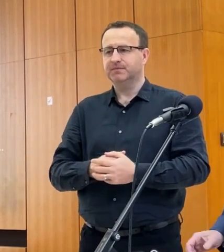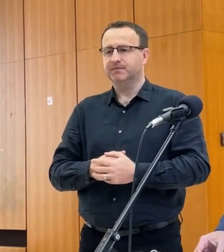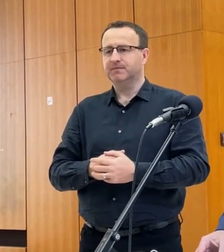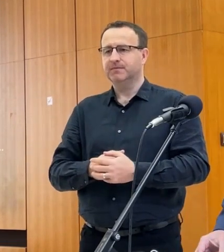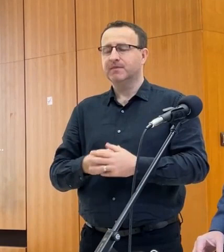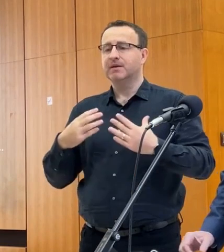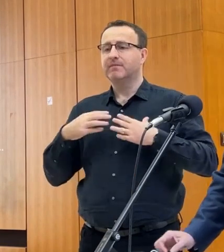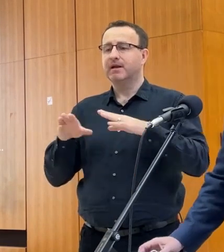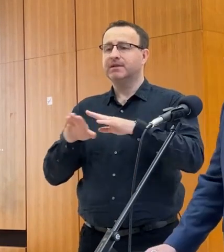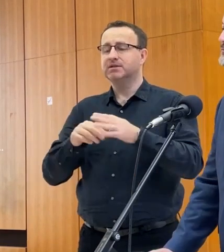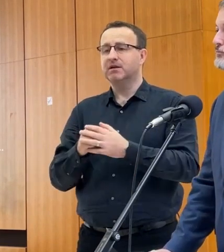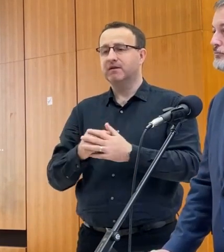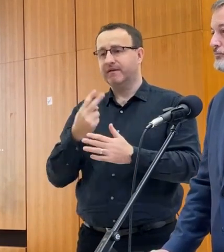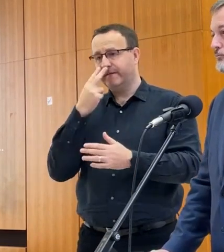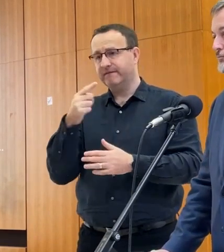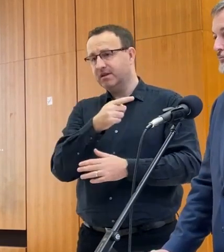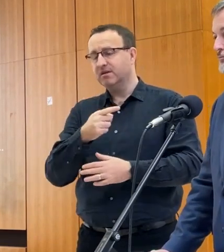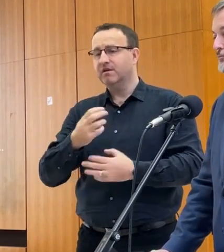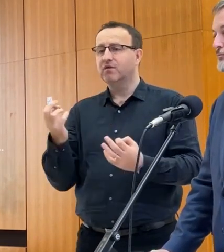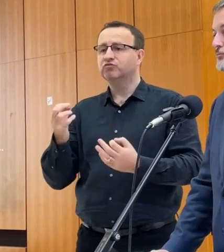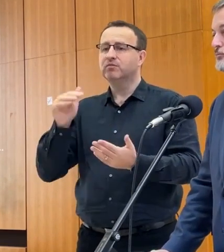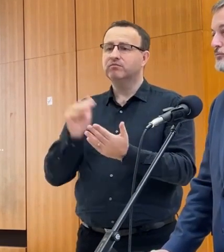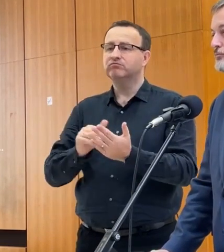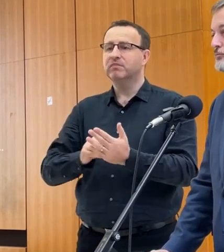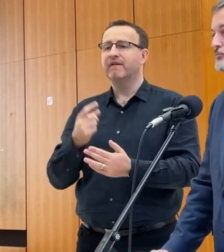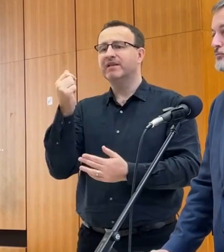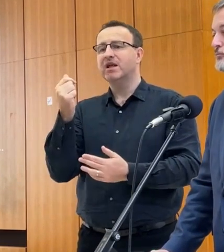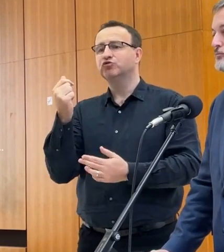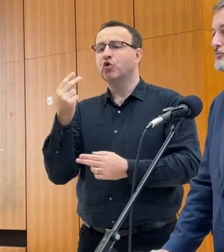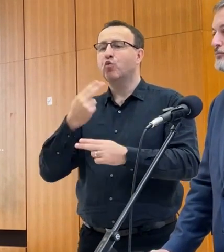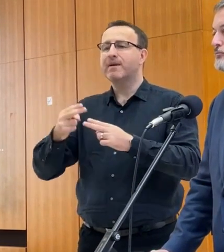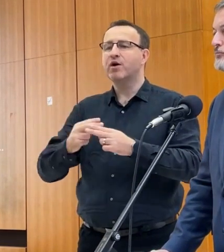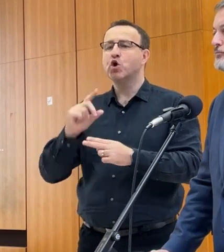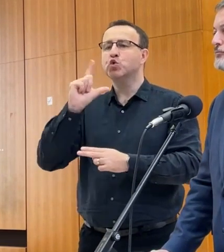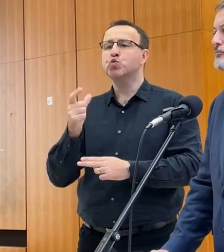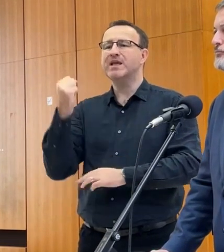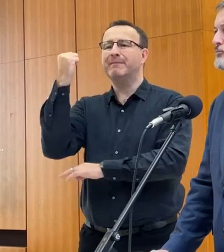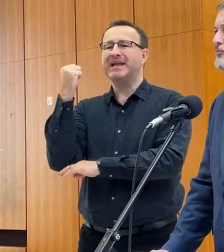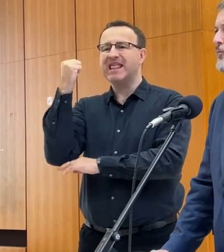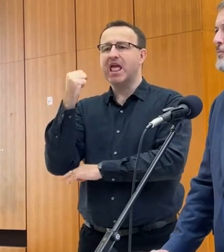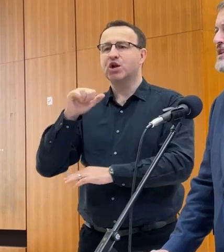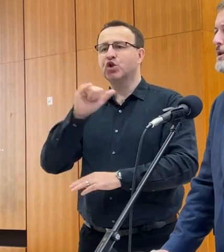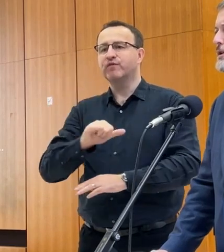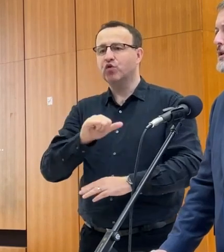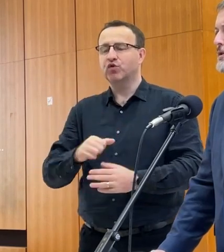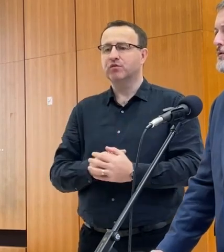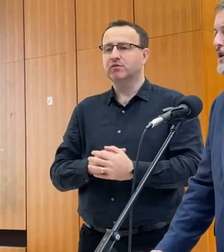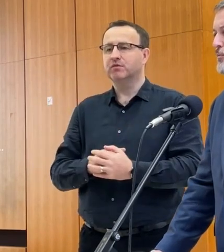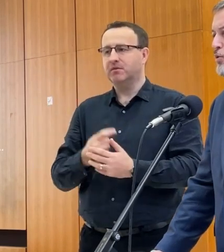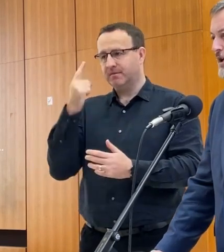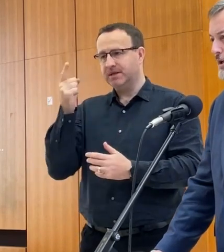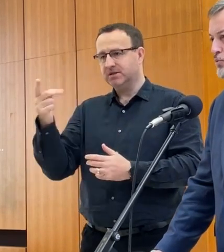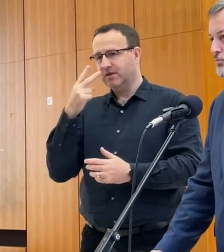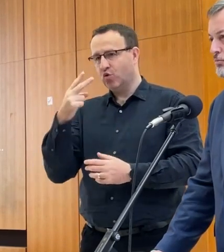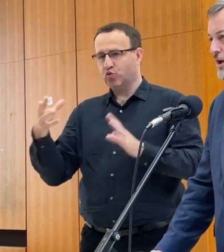minister, vidíte nejakú nutnosť finančnej úpravy druhého piliera vzhľadom na tú zlú situáciu, ktorá je? Myslíte teraz